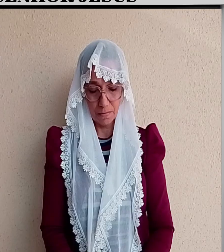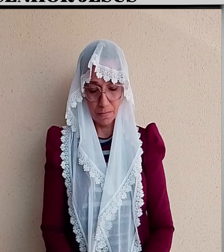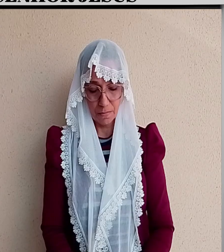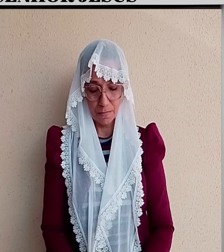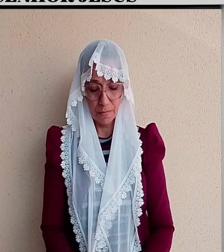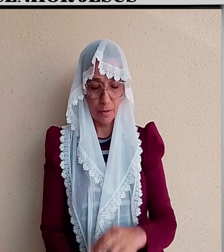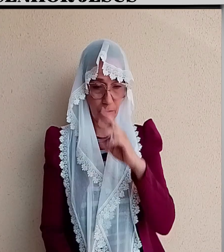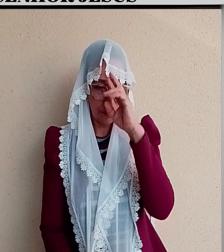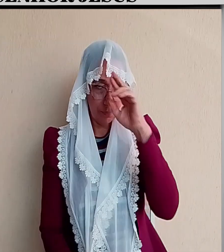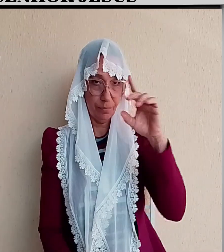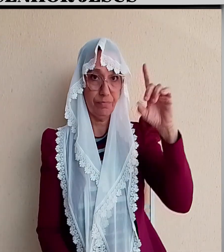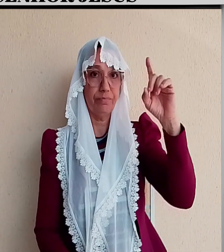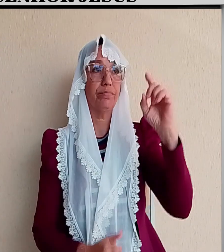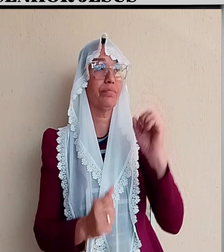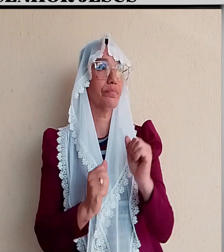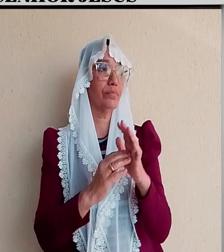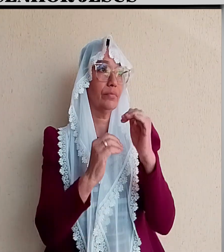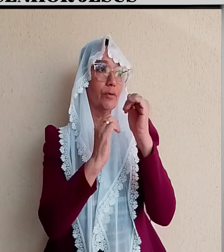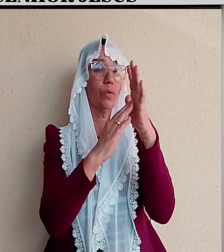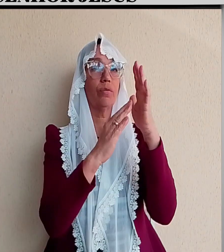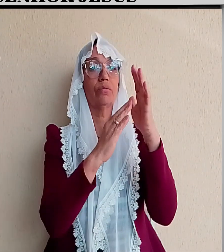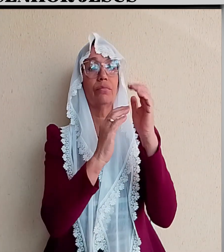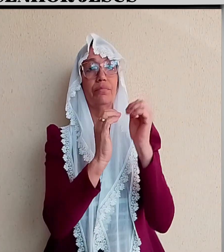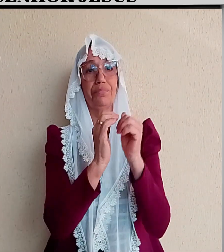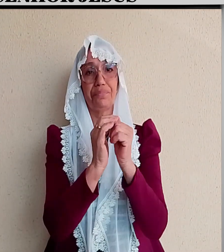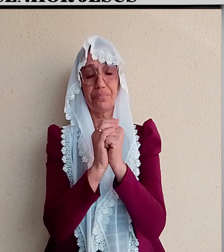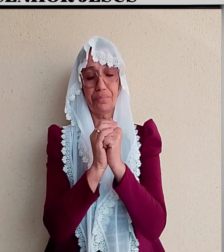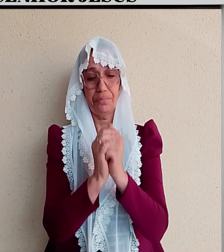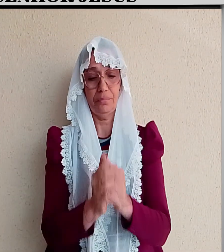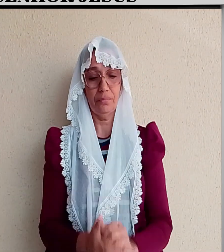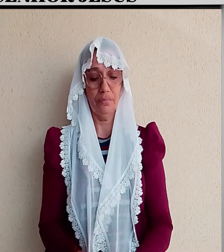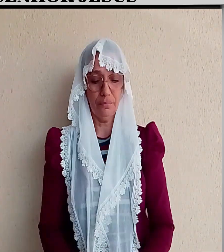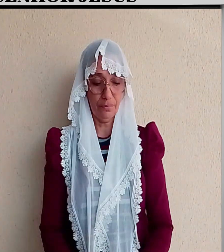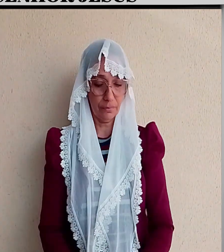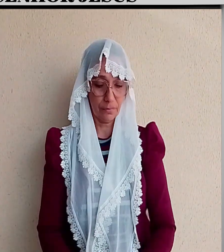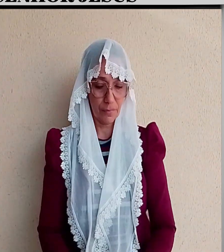Senhor Deus, seja eternamente louvado. Amém.